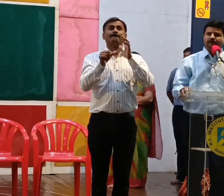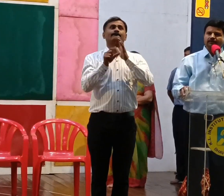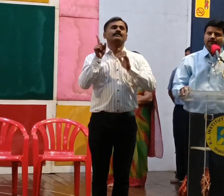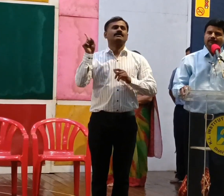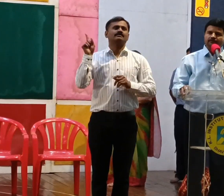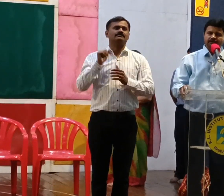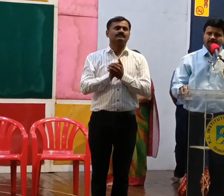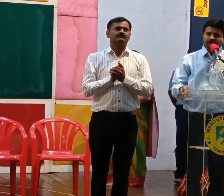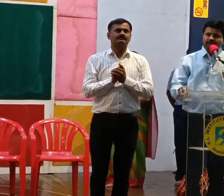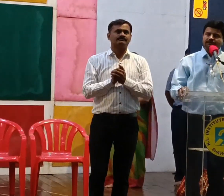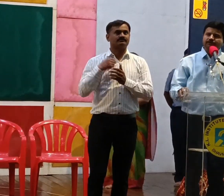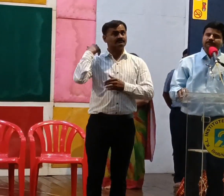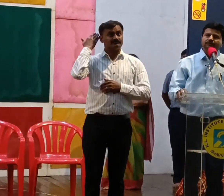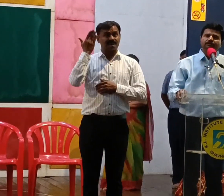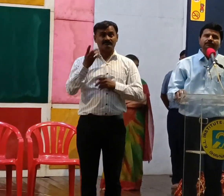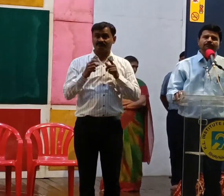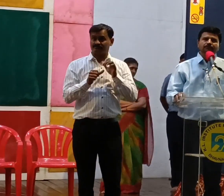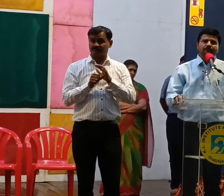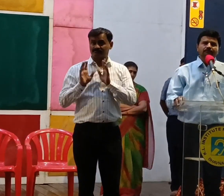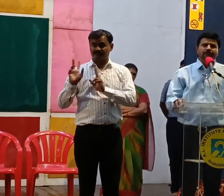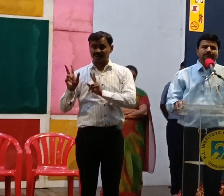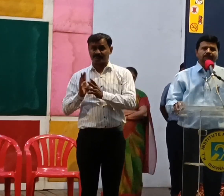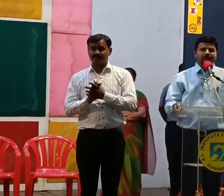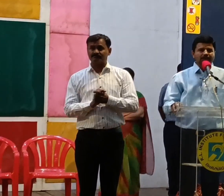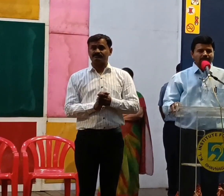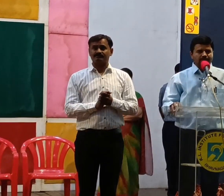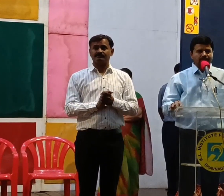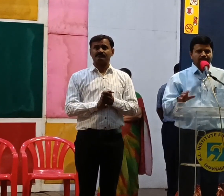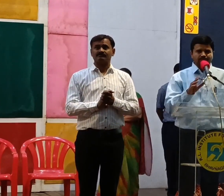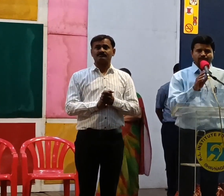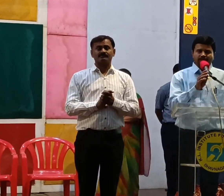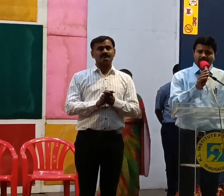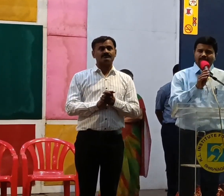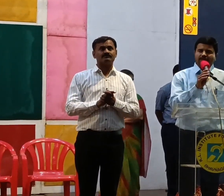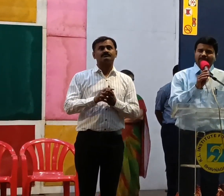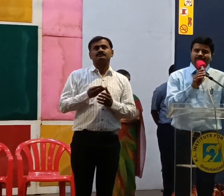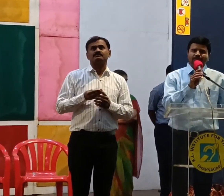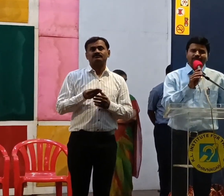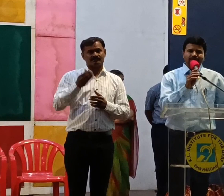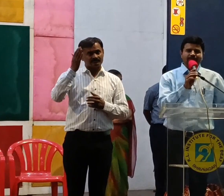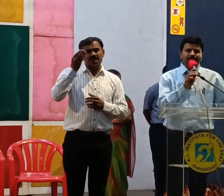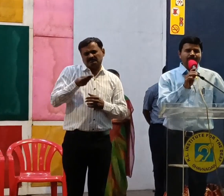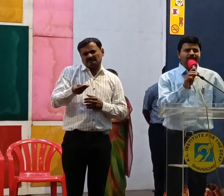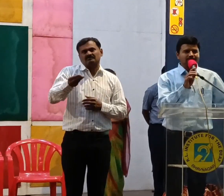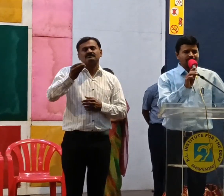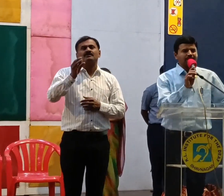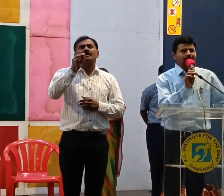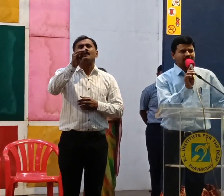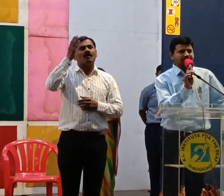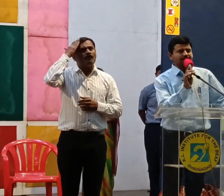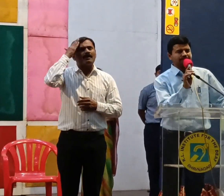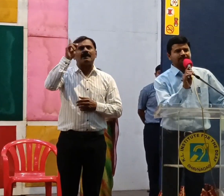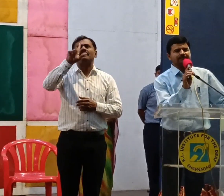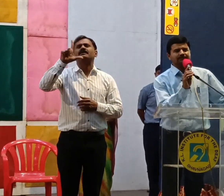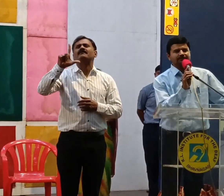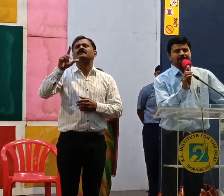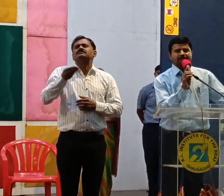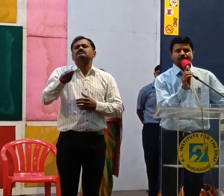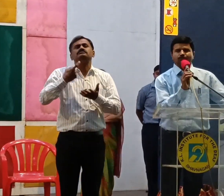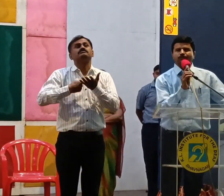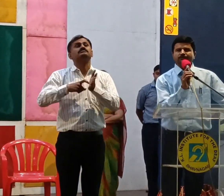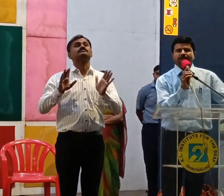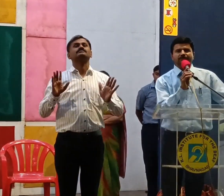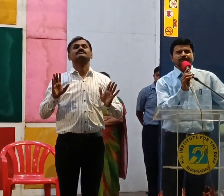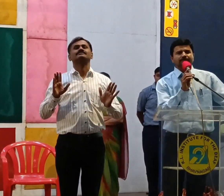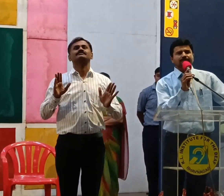તરીકે સેવા આપે છે। 58 વર્ષ પૂરા થવામાં હવે 2-3 મહિના બાકી છે